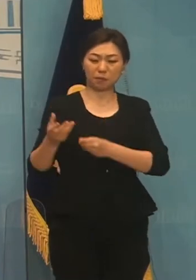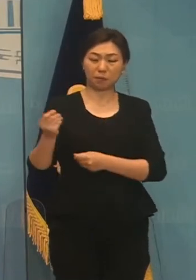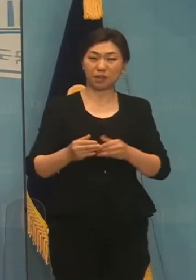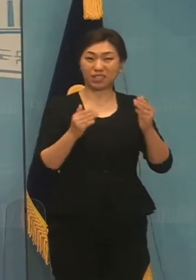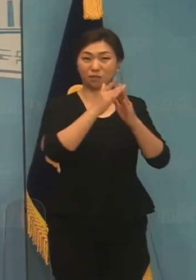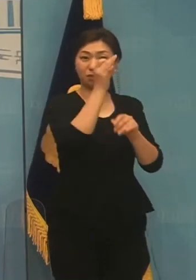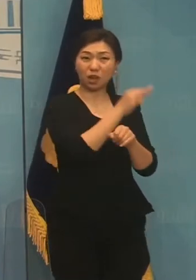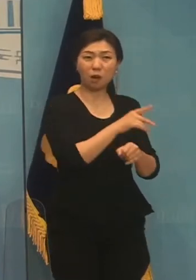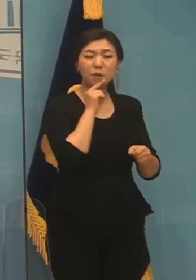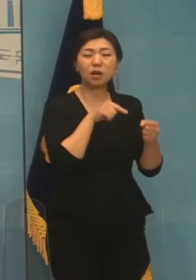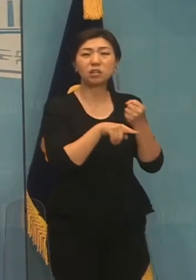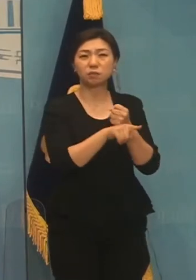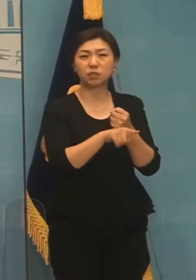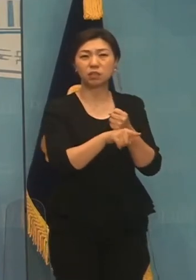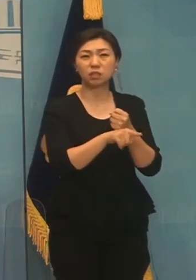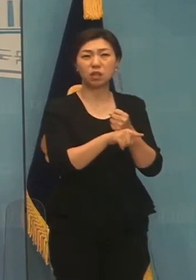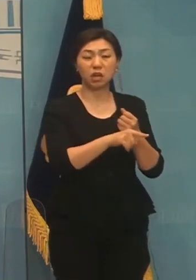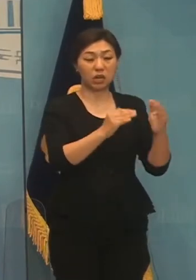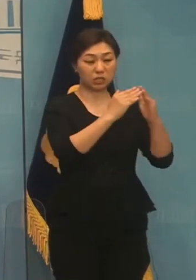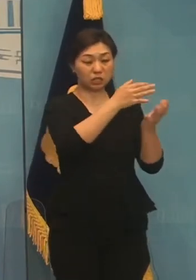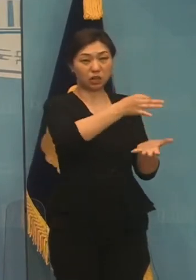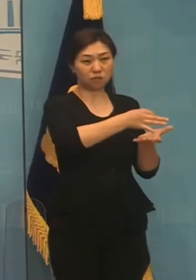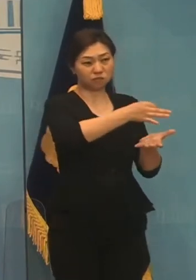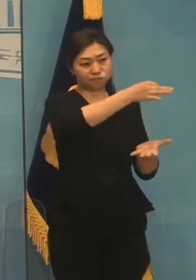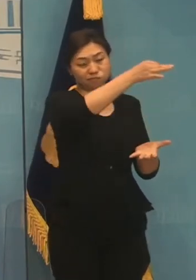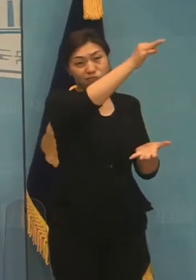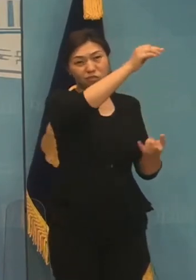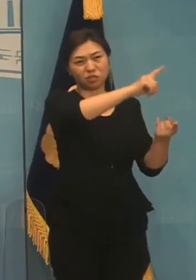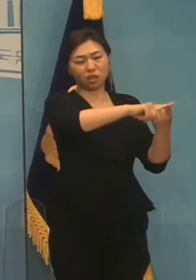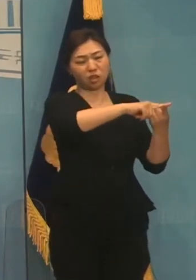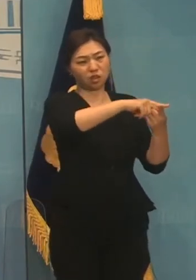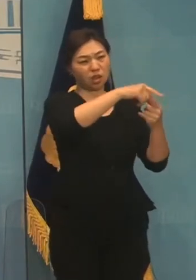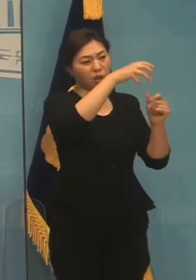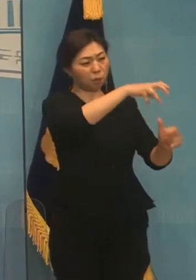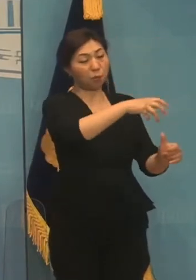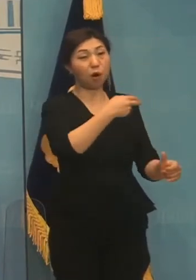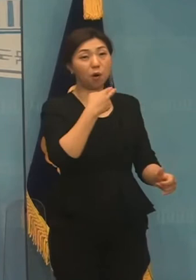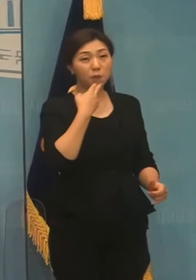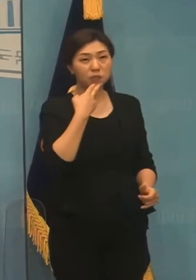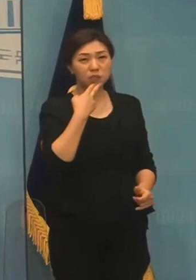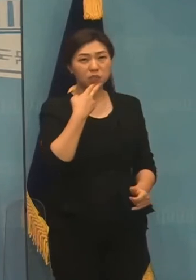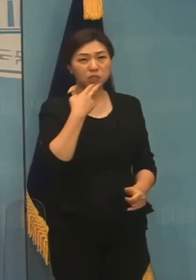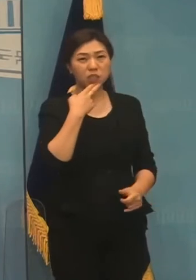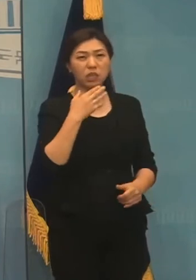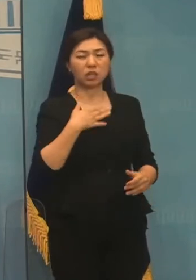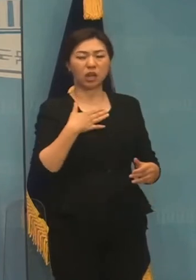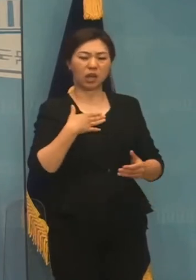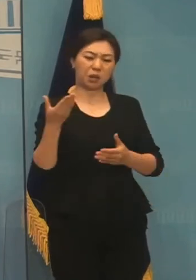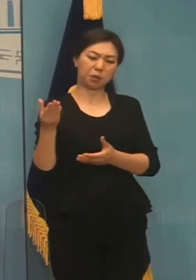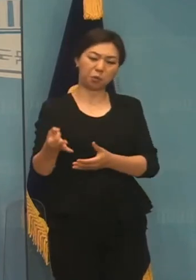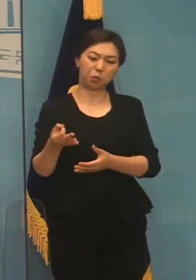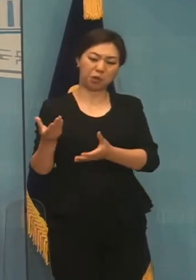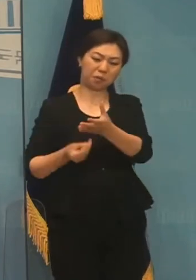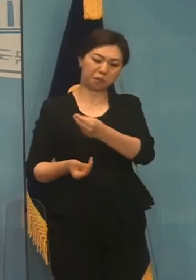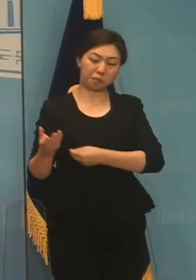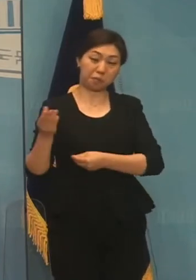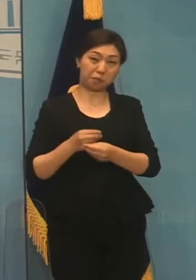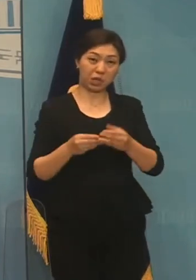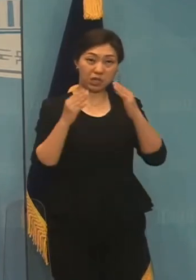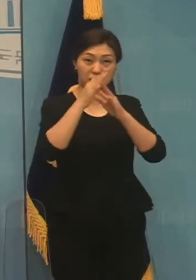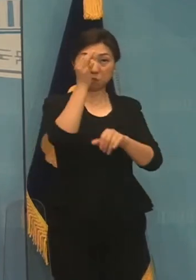천정부지로 치솟는 집값을 잡을 생각은 않고 대출 받아서 집을 가지고 있으면 계속 오를 것이라는 신호를